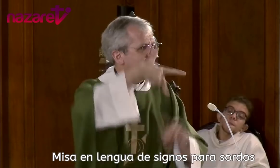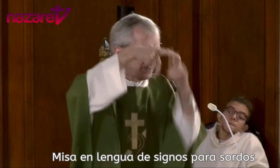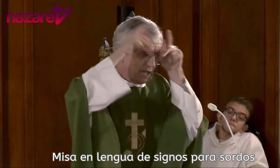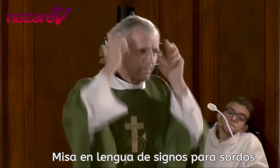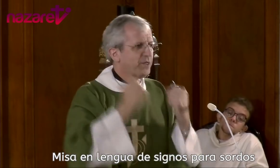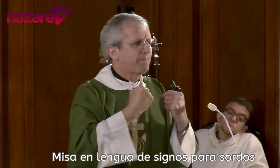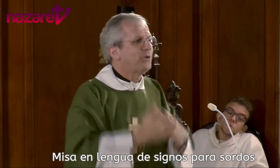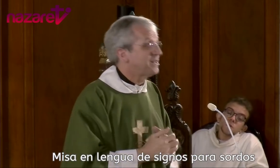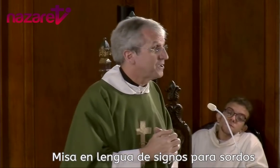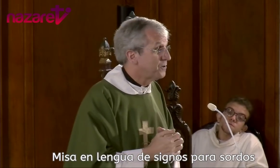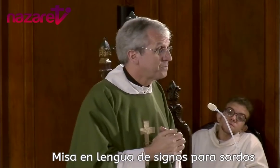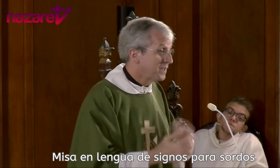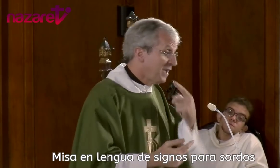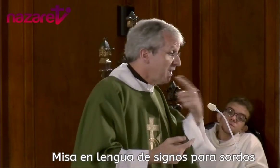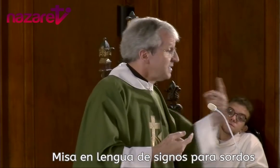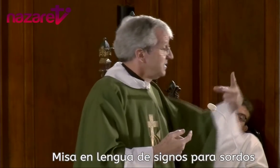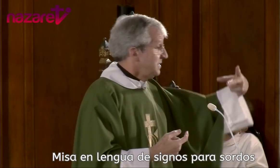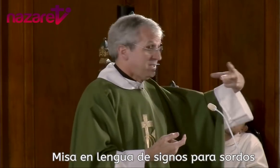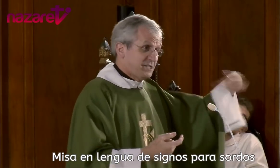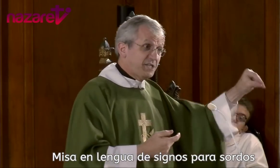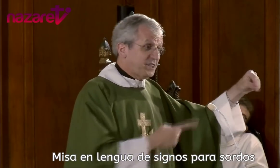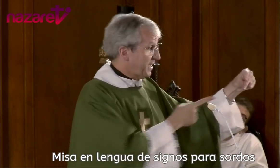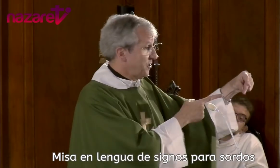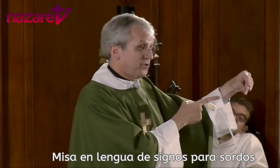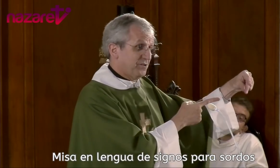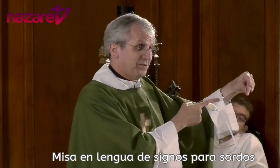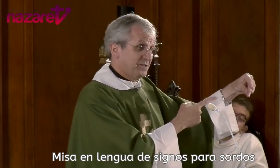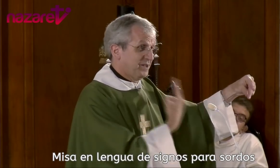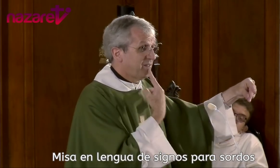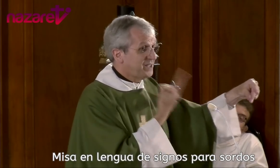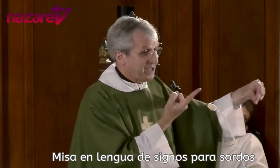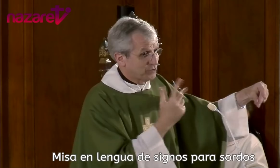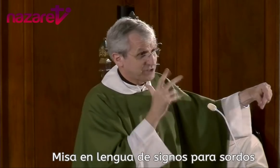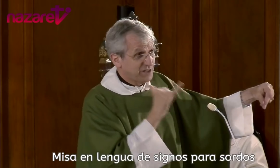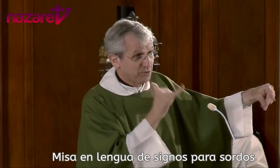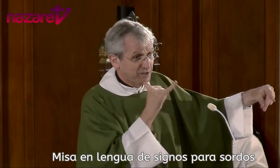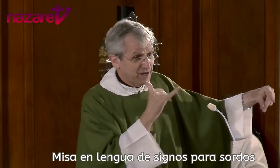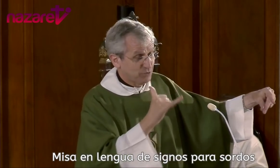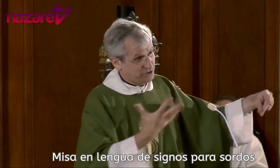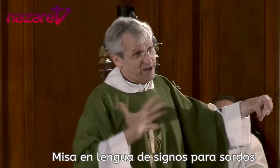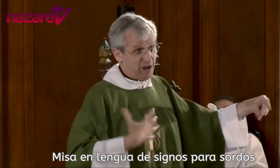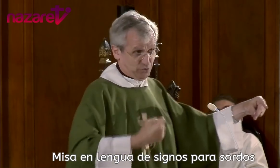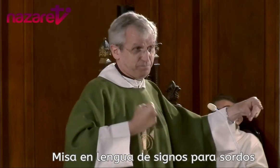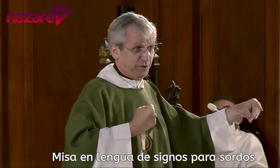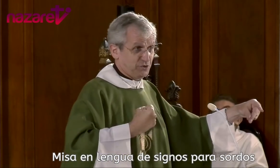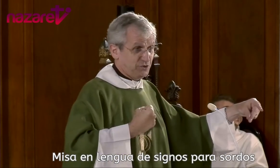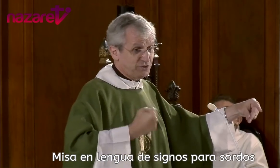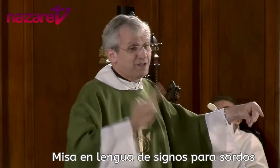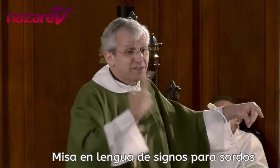del poder político. Si dice que no, diremos y denunciaremos a los poderosos,